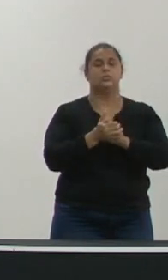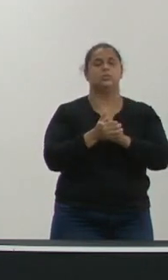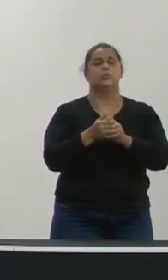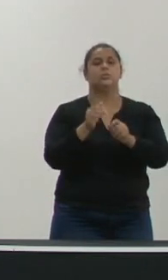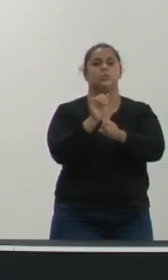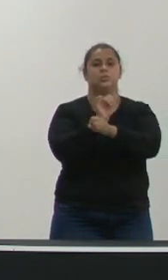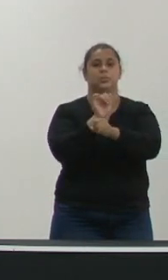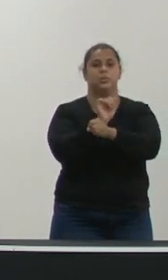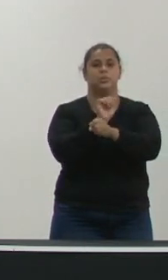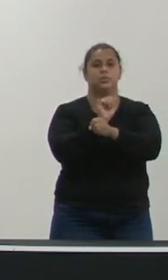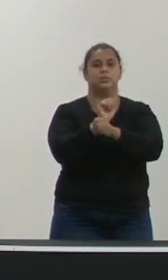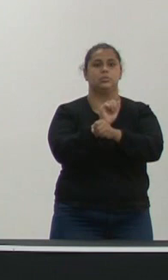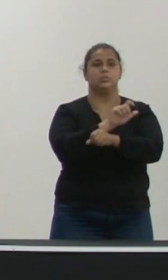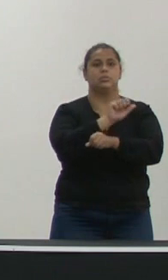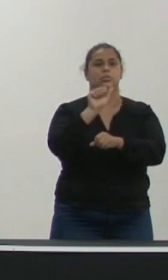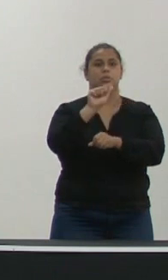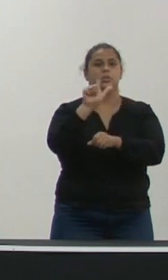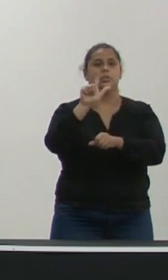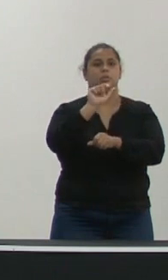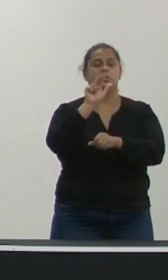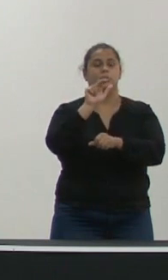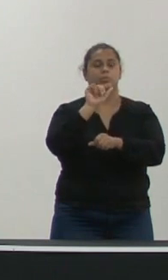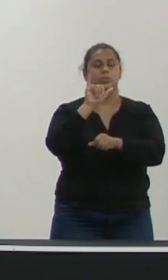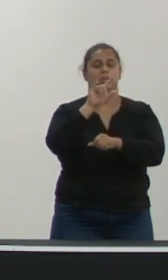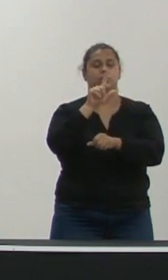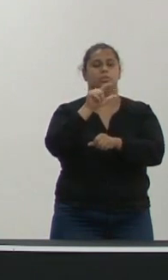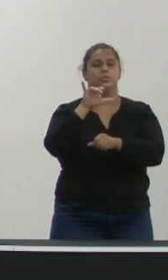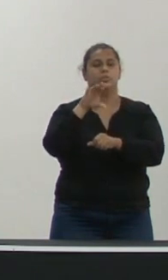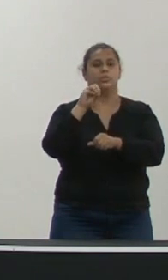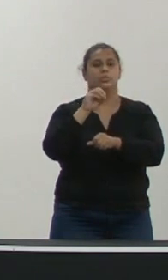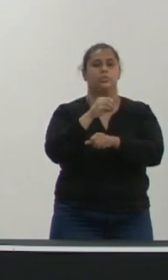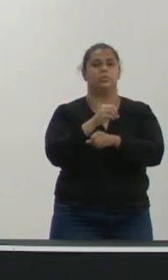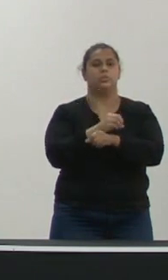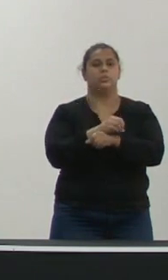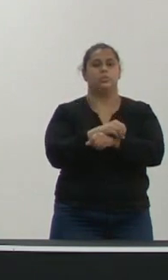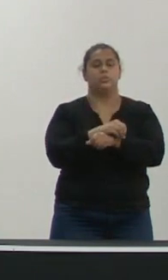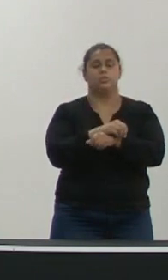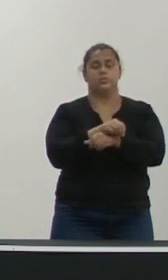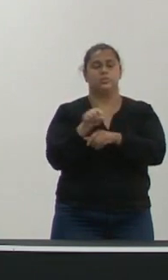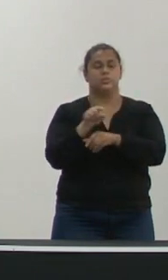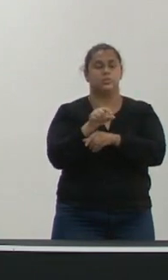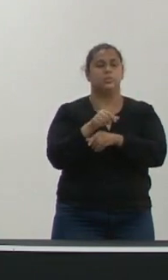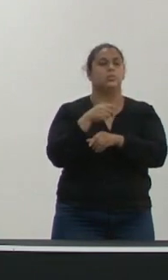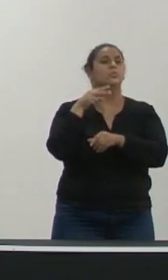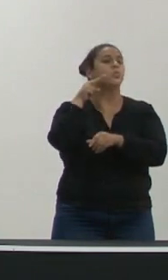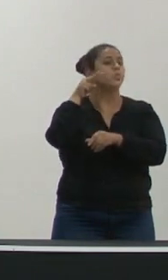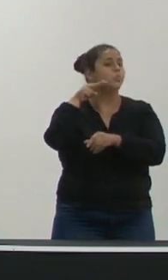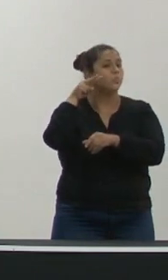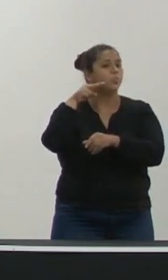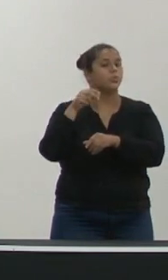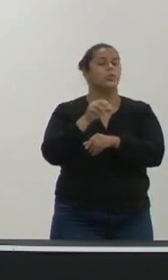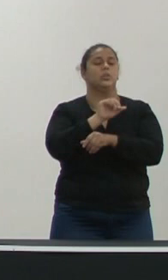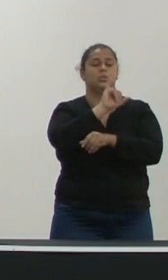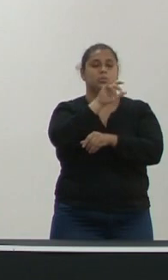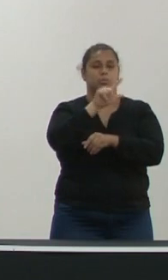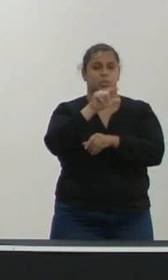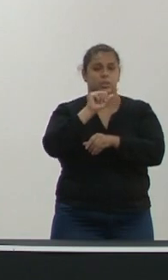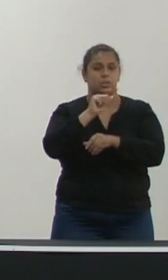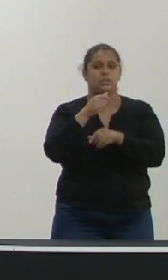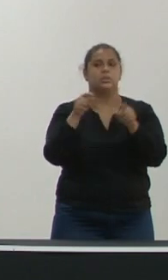Dr. Aloysio, que, segundo o Chiquini e a Isa